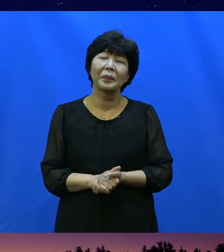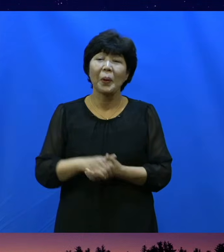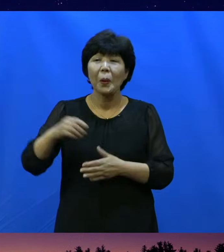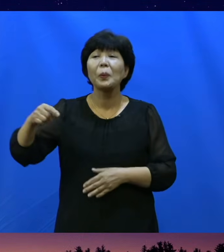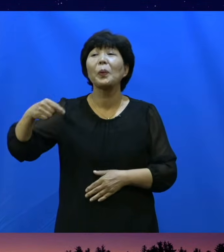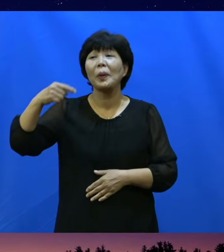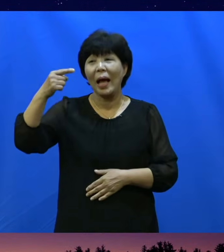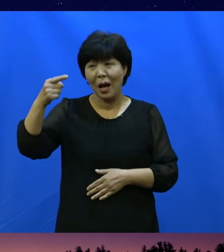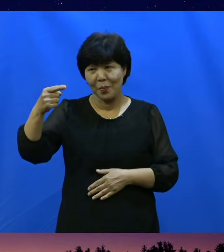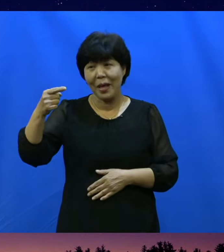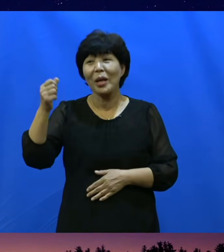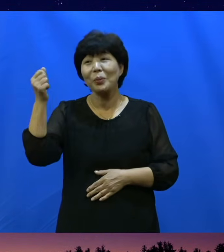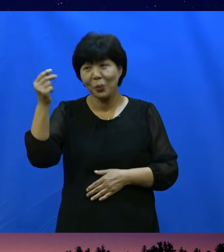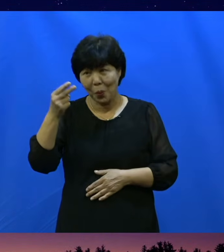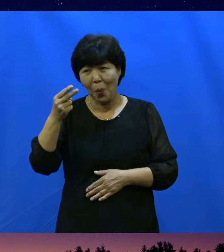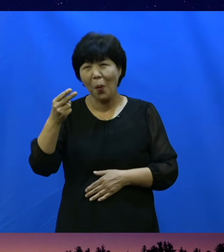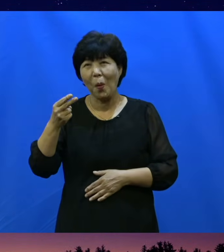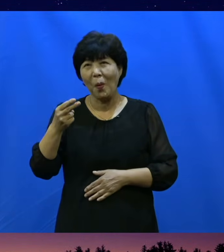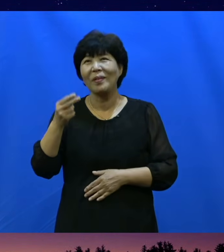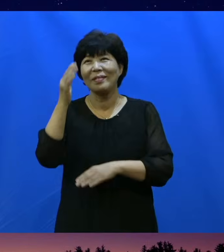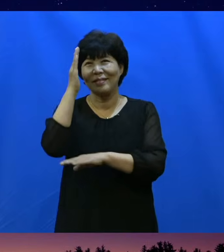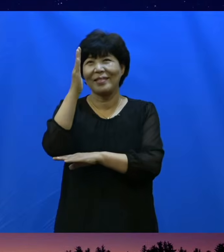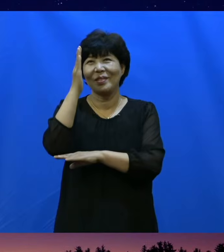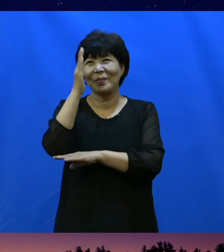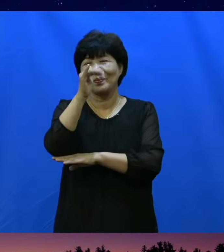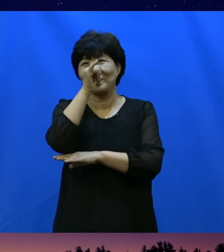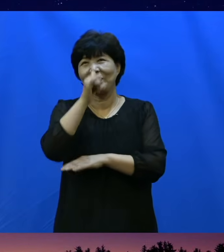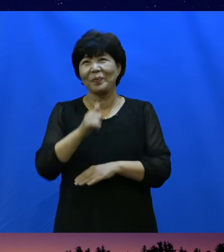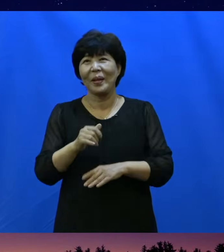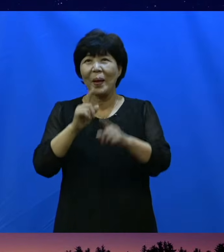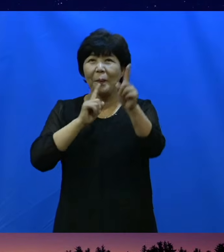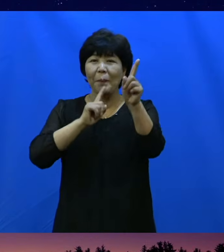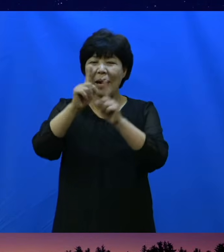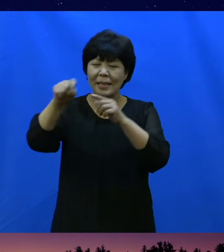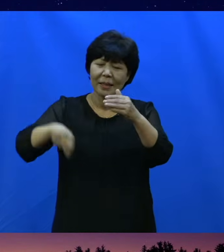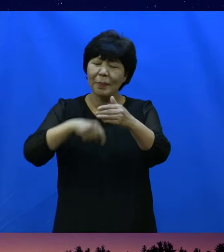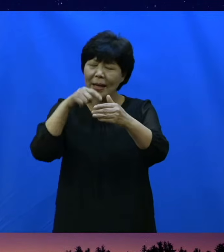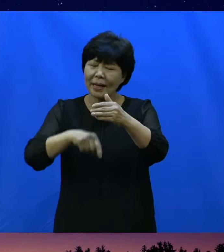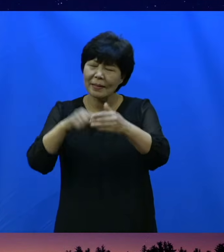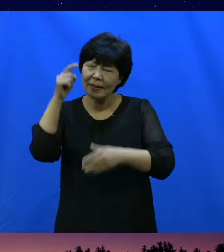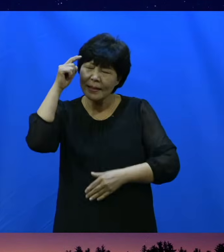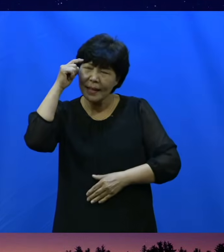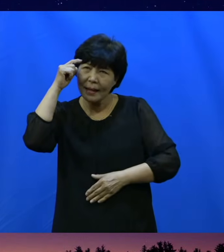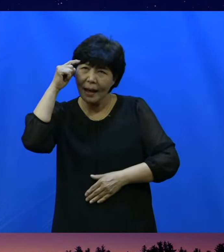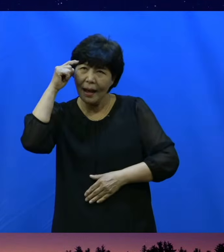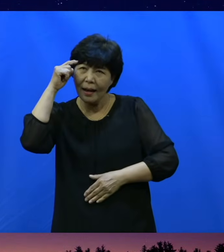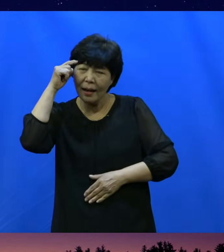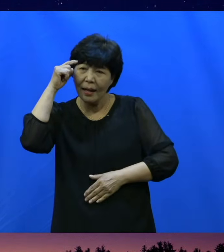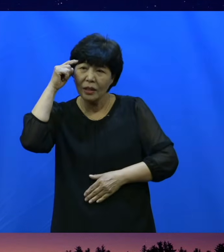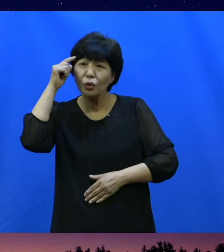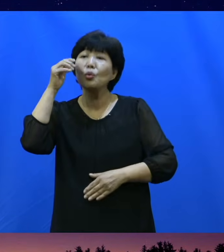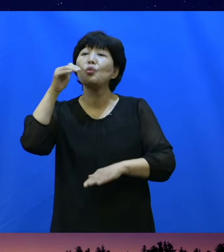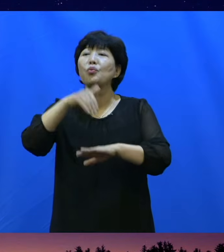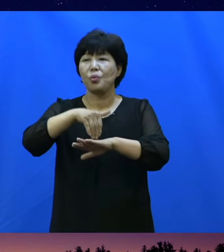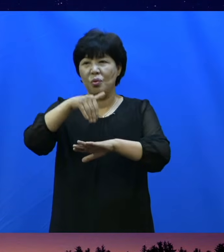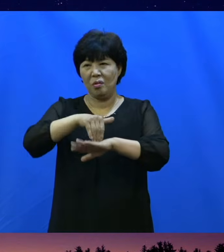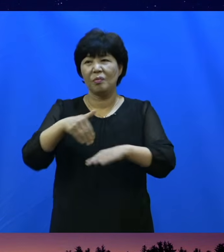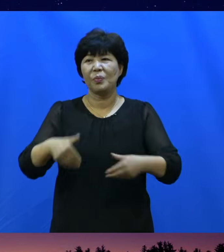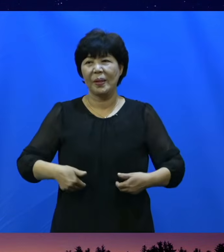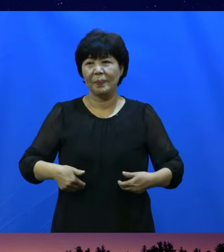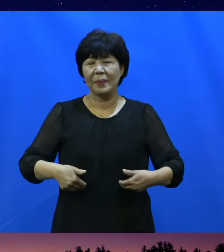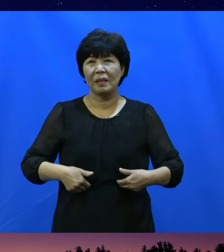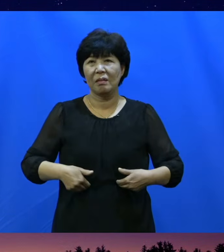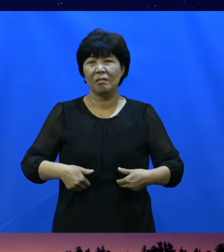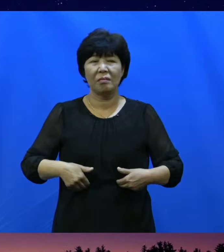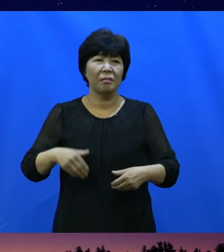또 한 테마로 이제 설교를 하려고 그래요. 말씀 안에서 생각하는 훈련, 이게 이제 돼야 되죠. 그래서 우리의